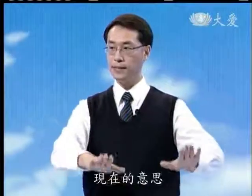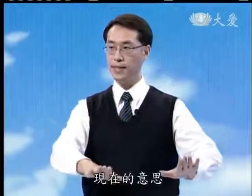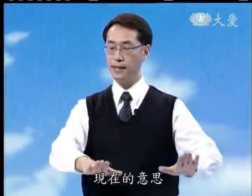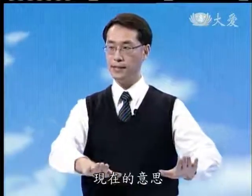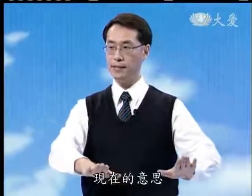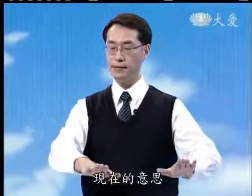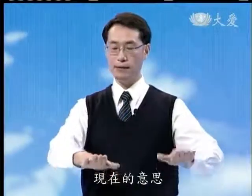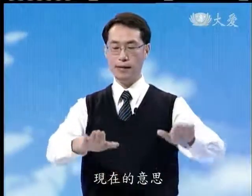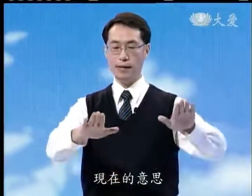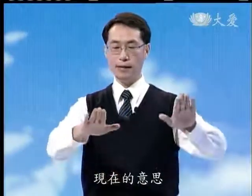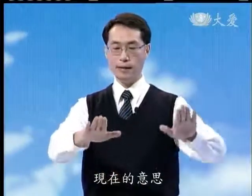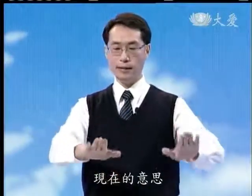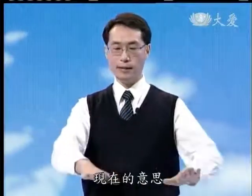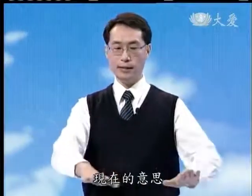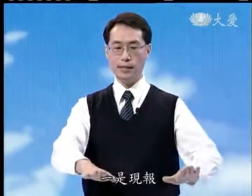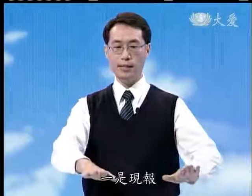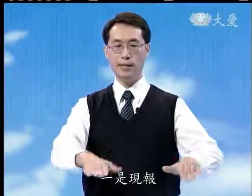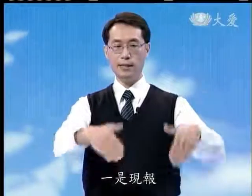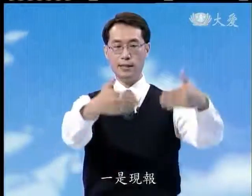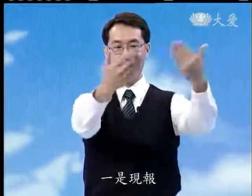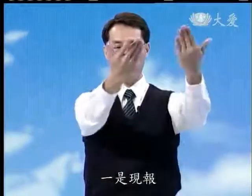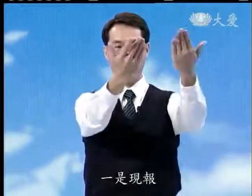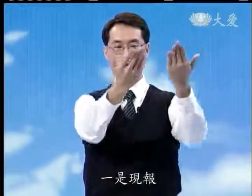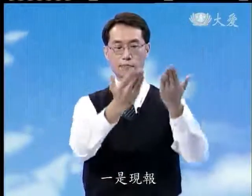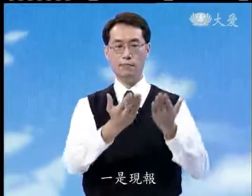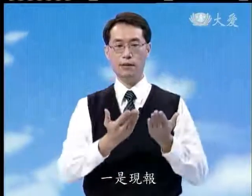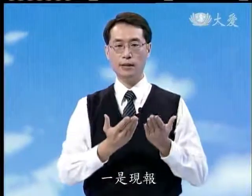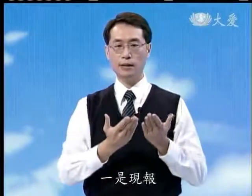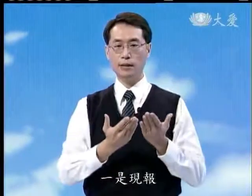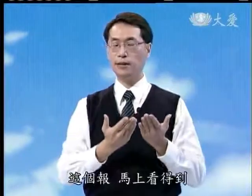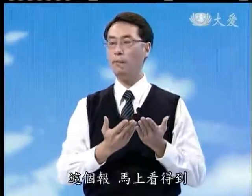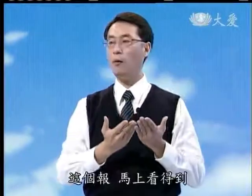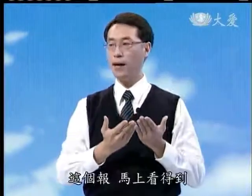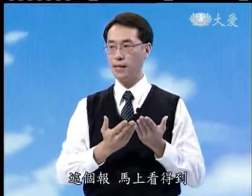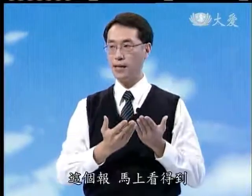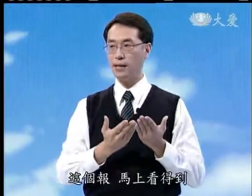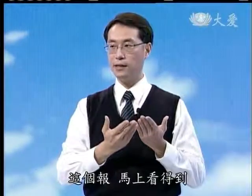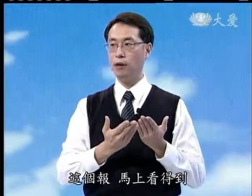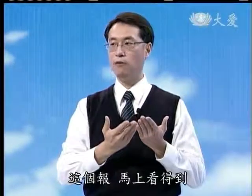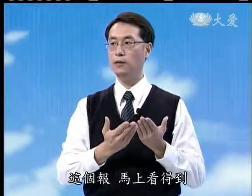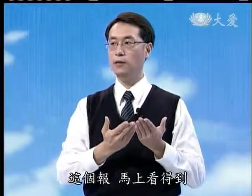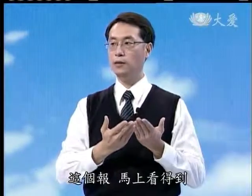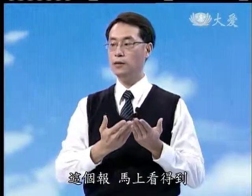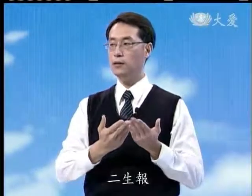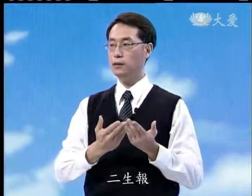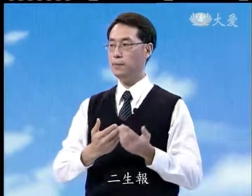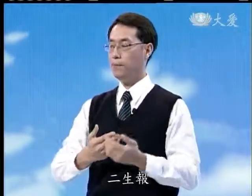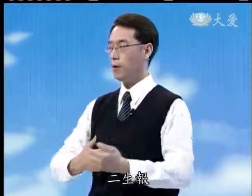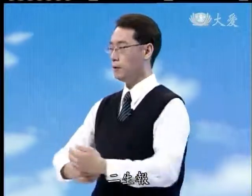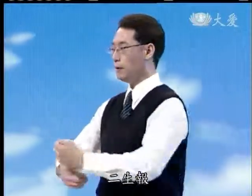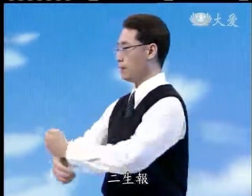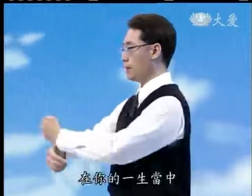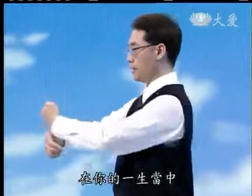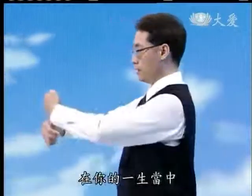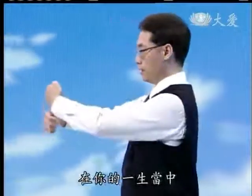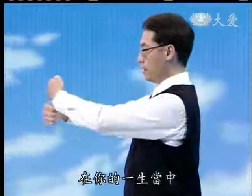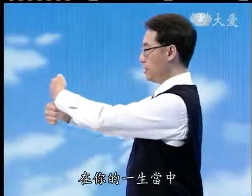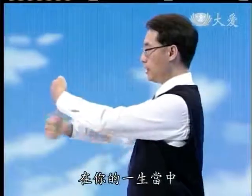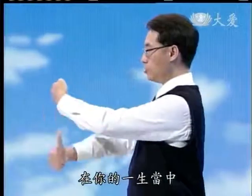在的意思，一是现报，这个报马上看得到，二生报，在你的一生当中